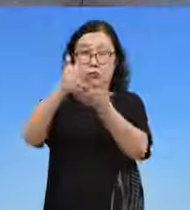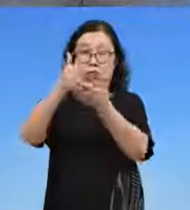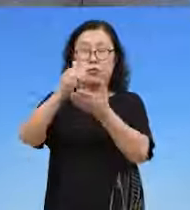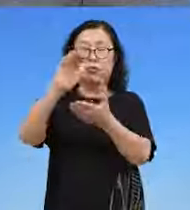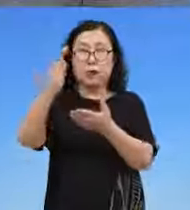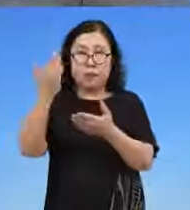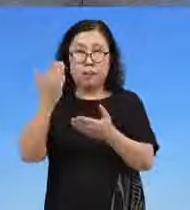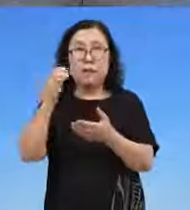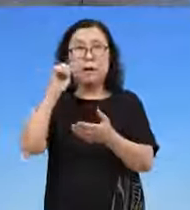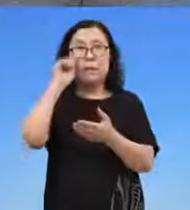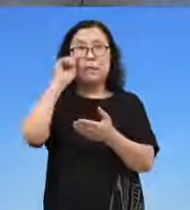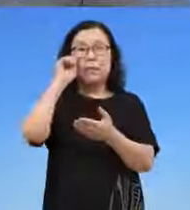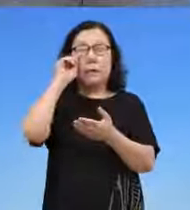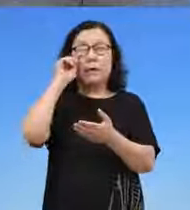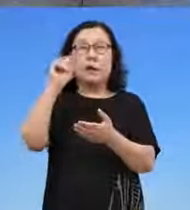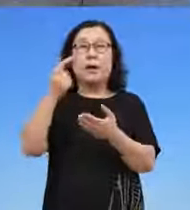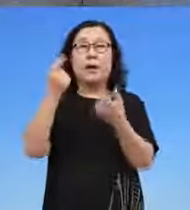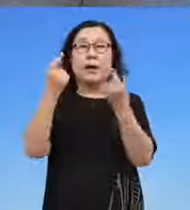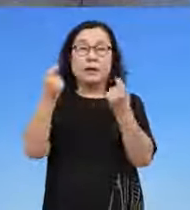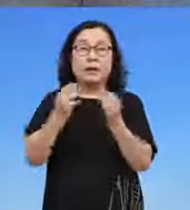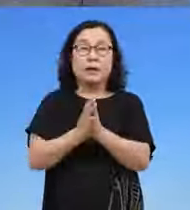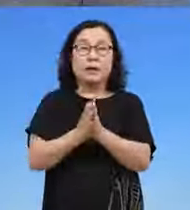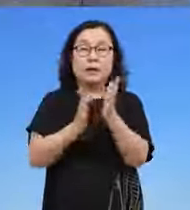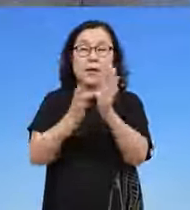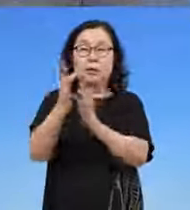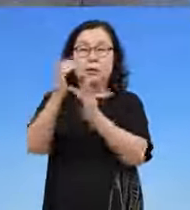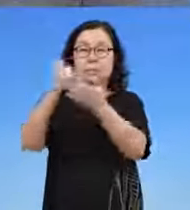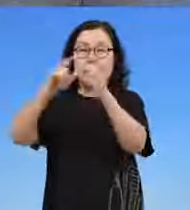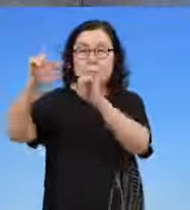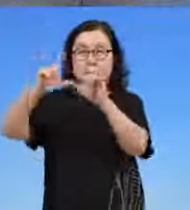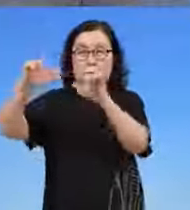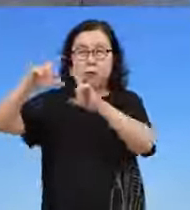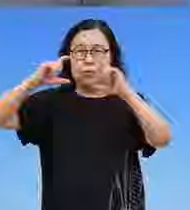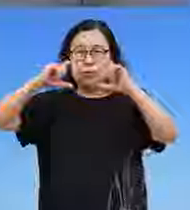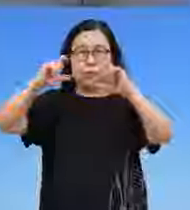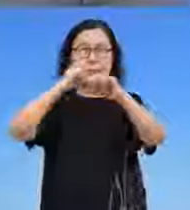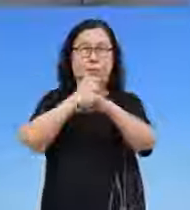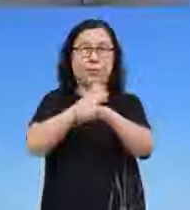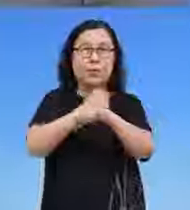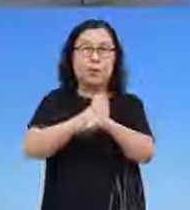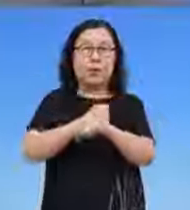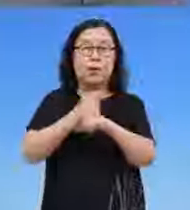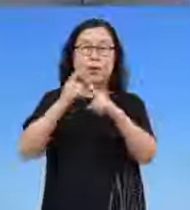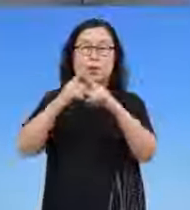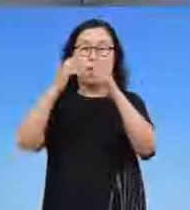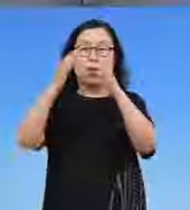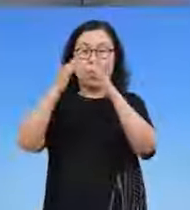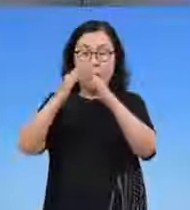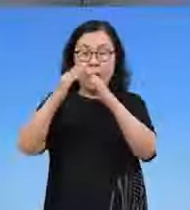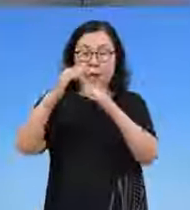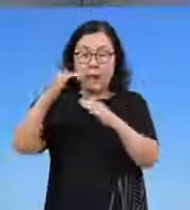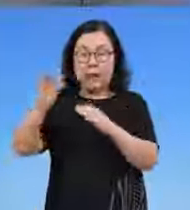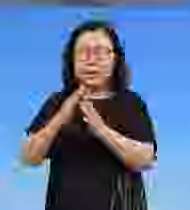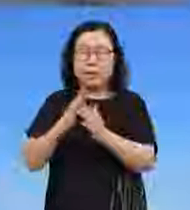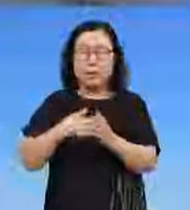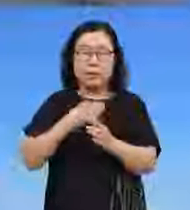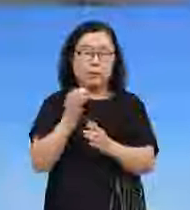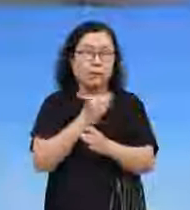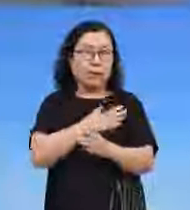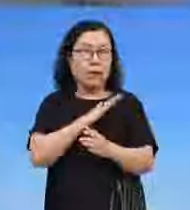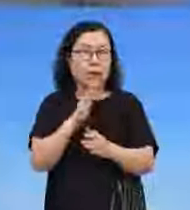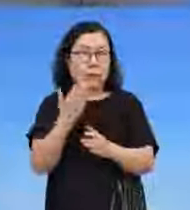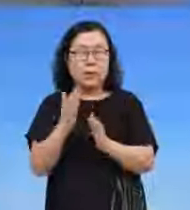메시아, 그런 자기 정체성을 선포해야 되고, 우리는요, 교회 가가지고 병 나았어, 교회 가가지고